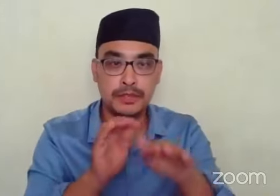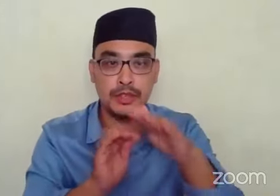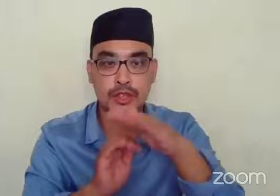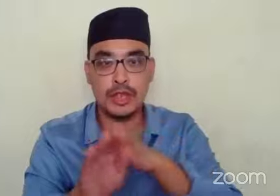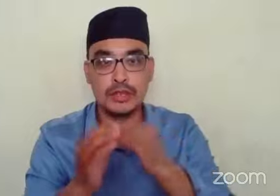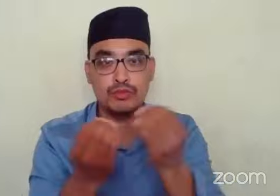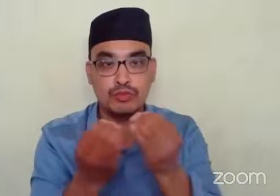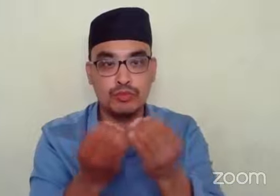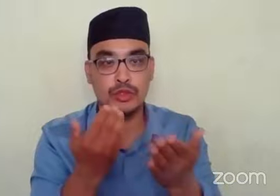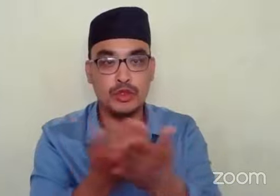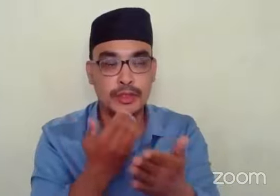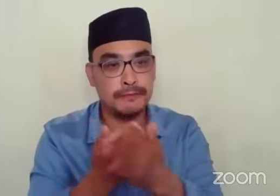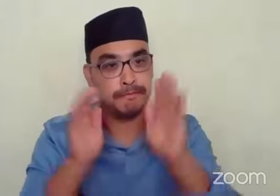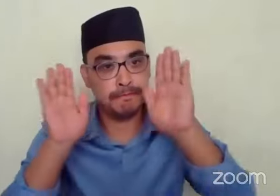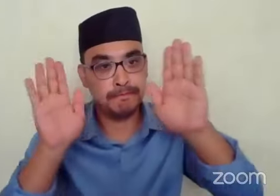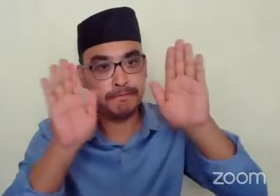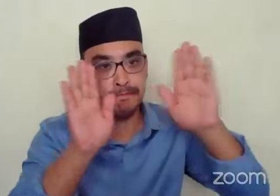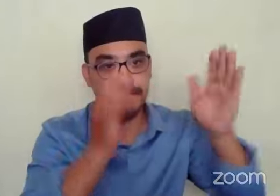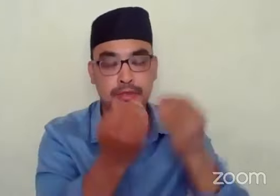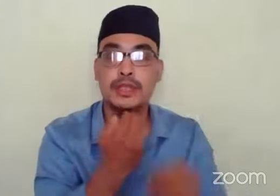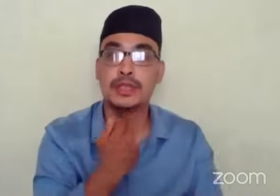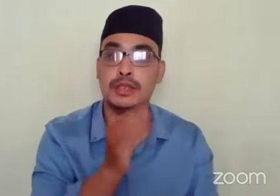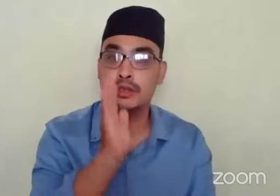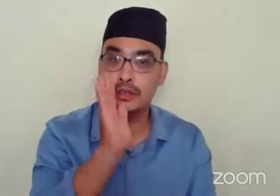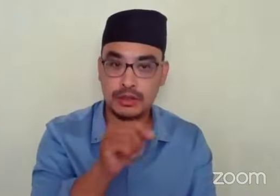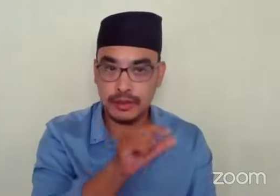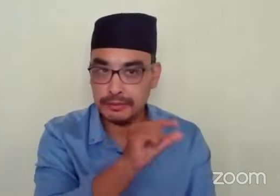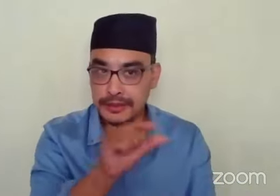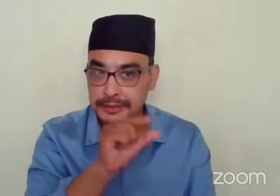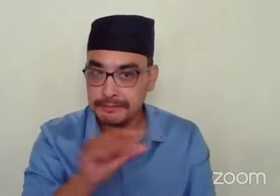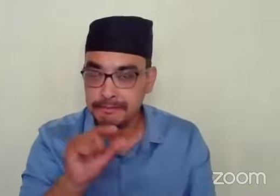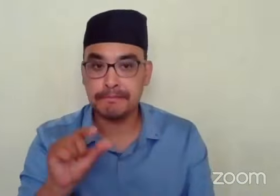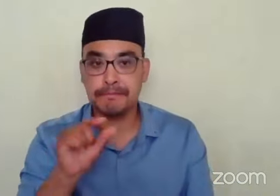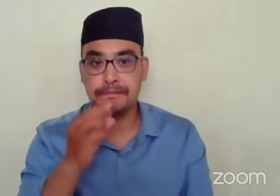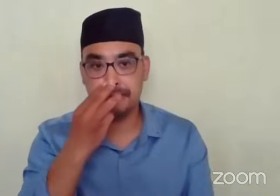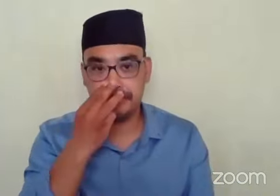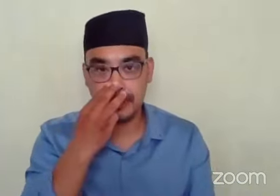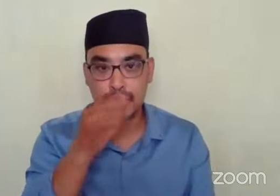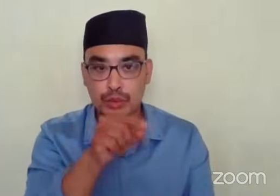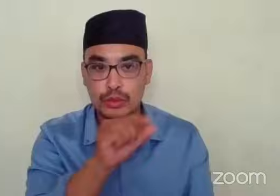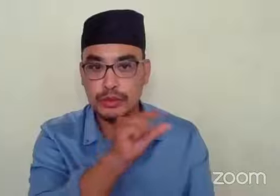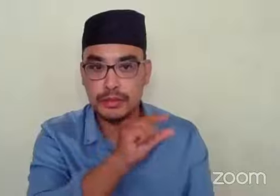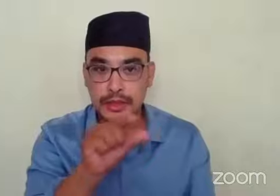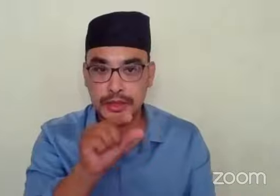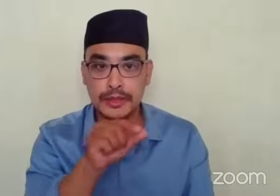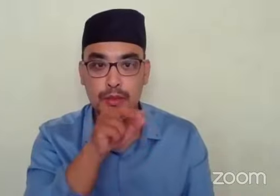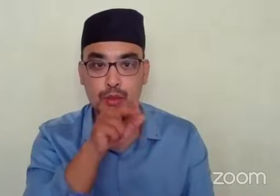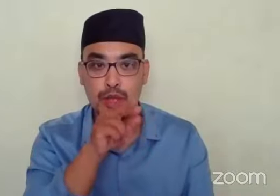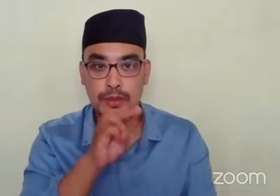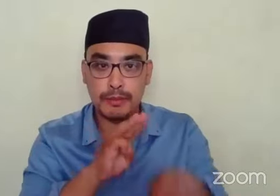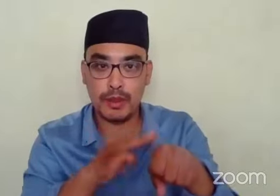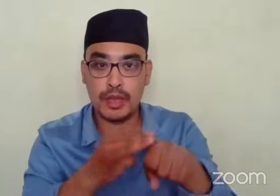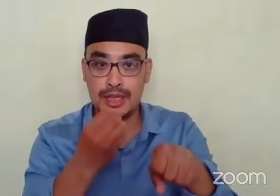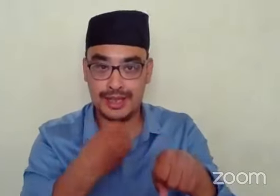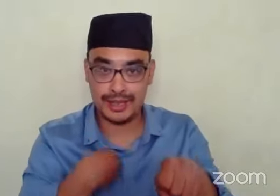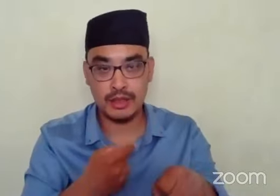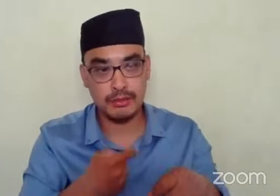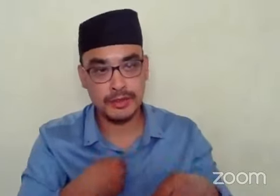चाहन्छु. मलाई यो विषयवस्तुमा जुन मलाई बोल्न दिनुभएको छ यसको लागि चाहिँ